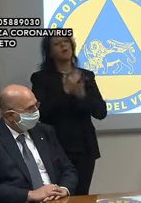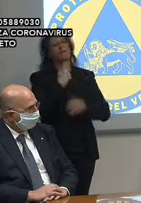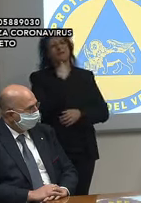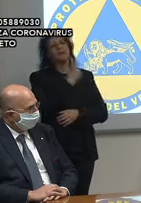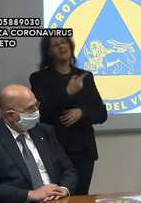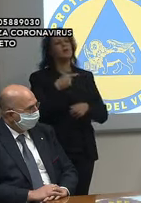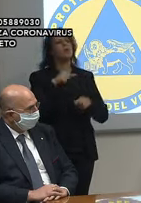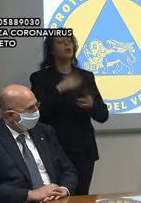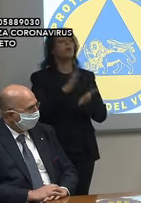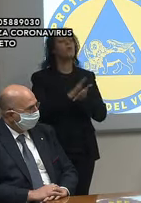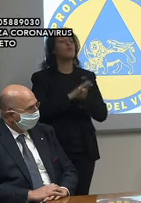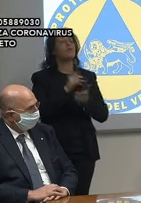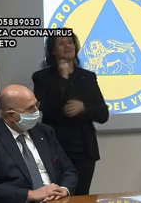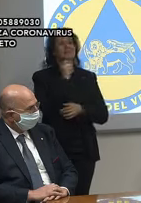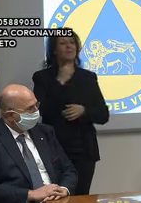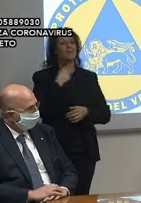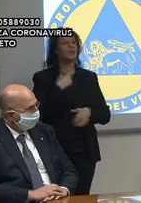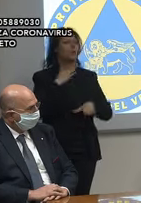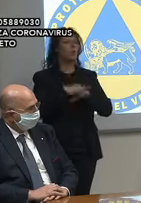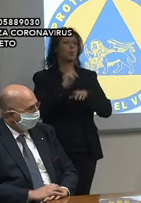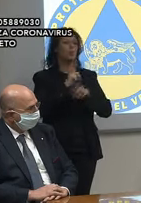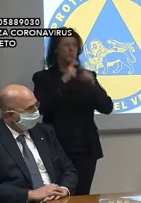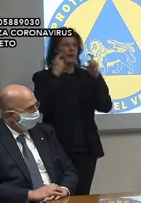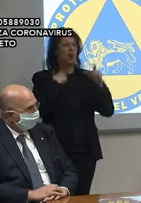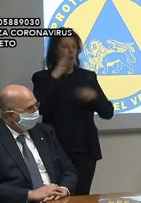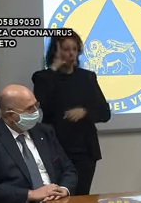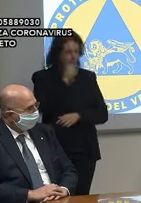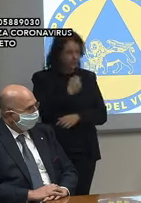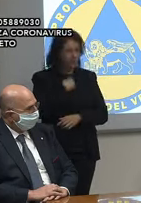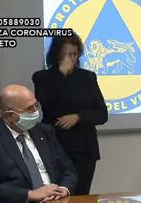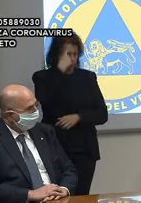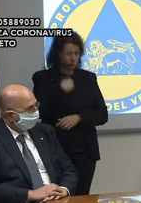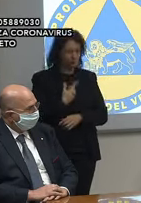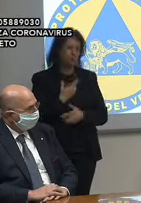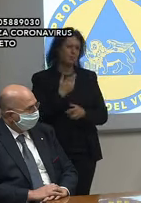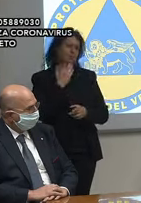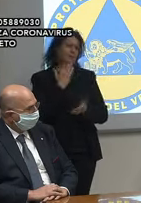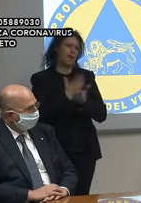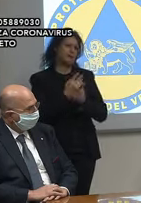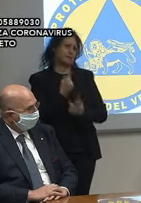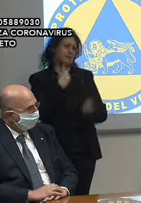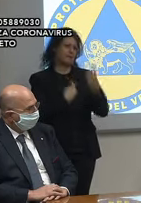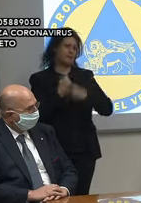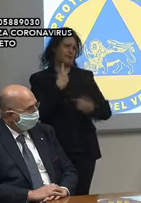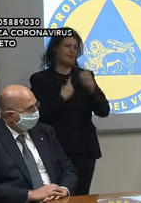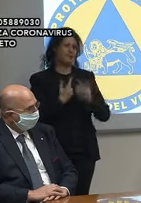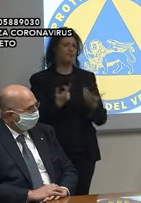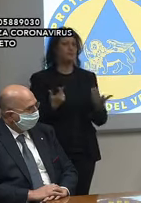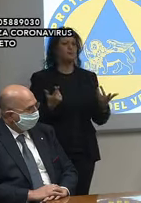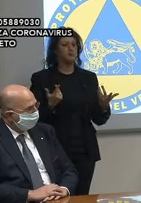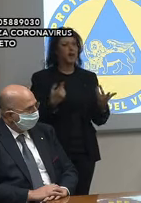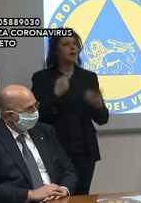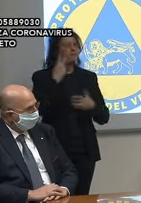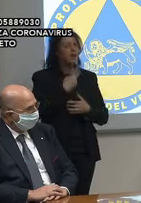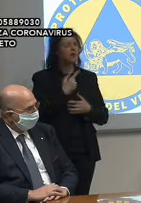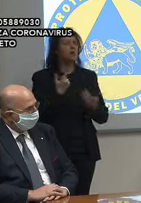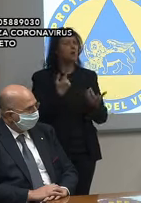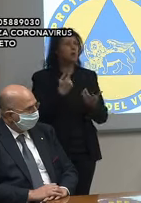abbiamo capito. Basta. E che non vuol dire che non si debbano rispettare le regole, non penso che sia un